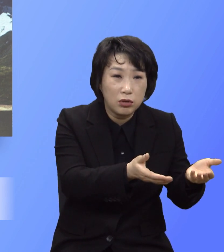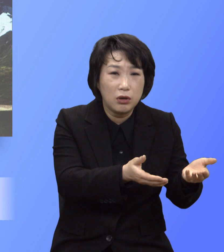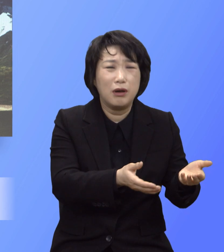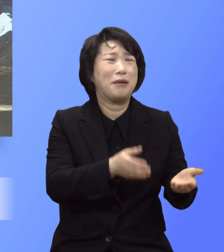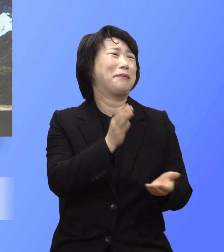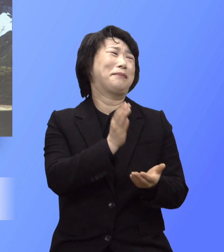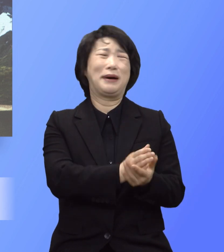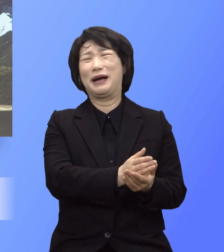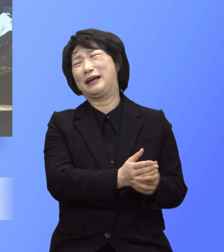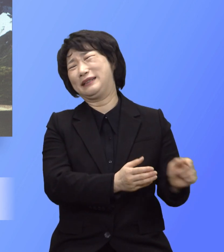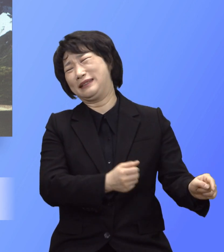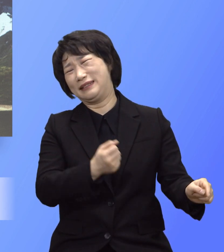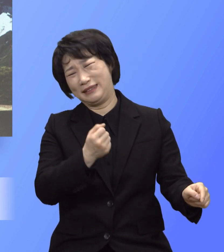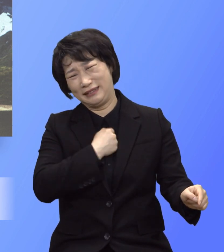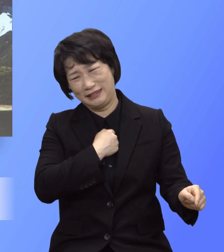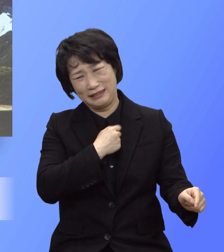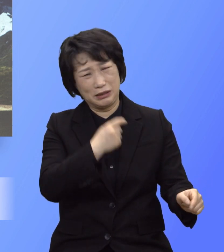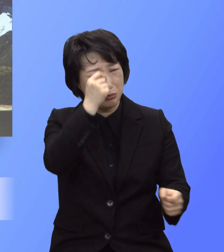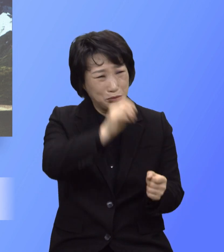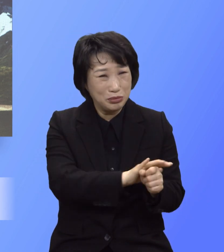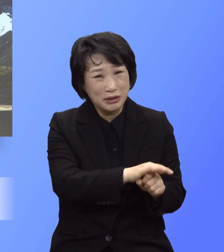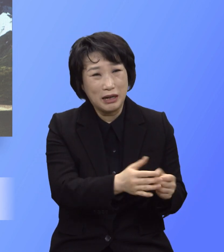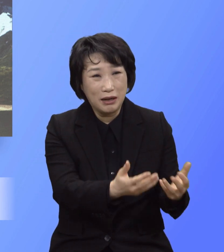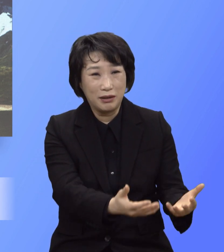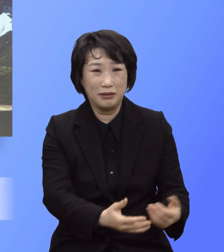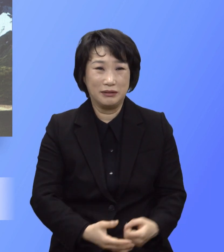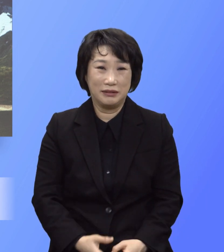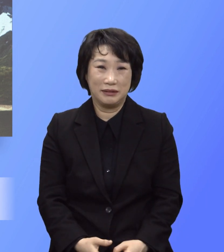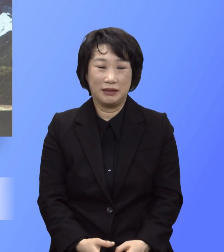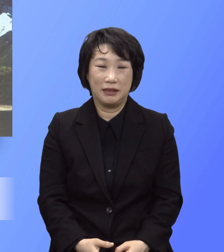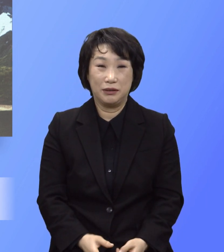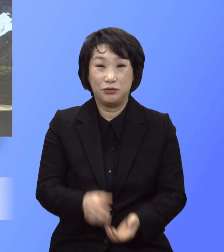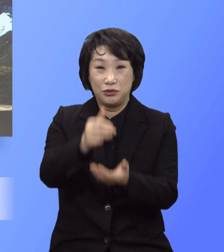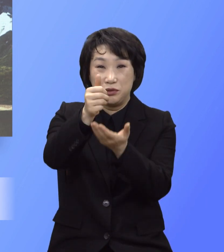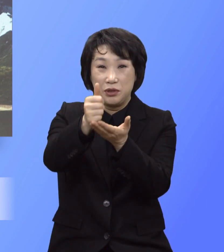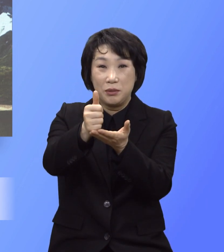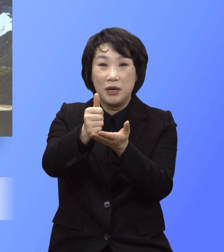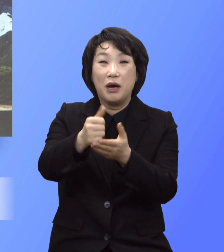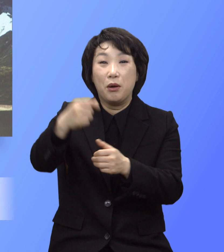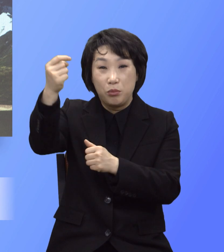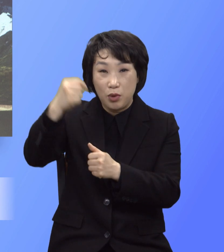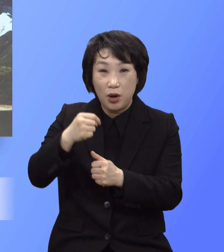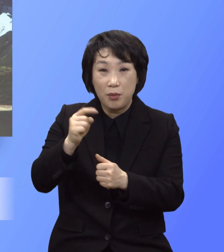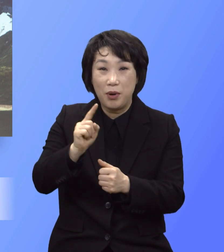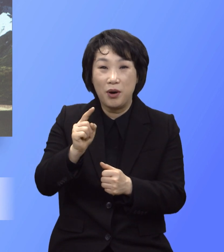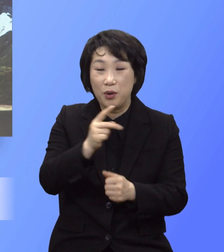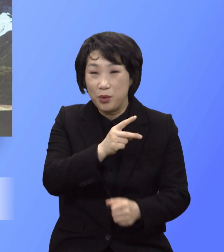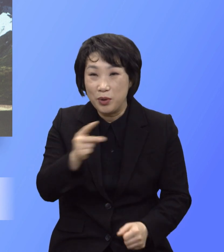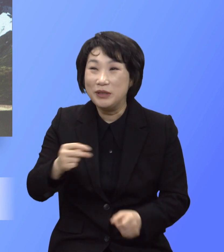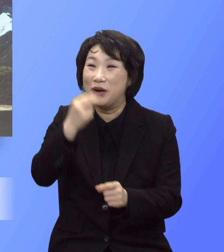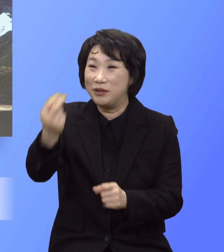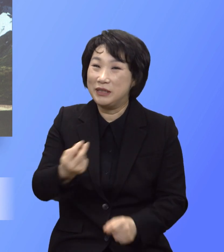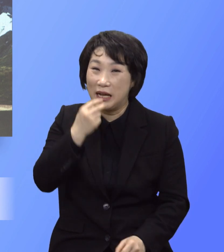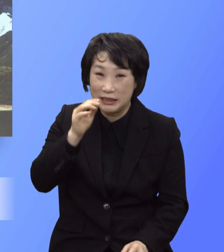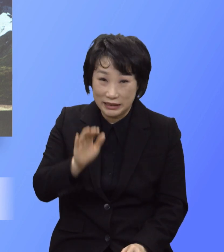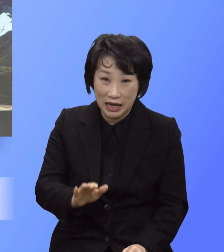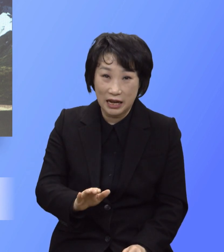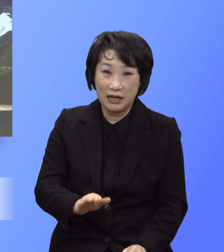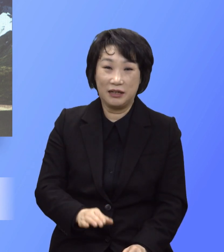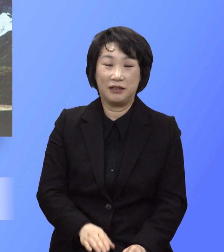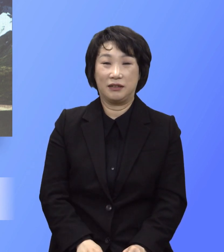자, 얼마나 안타깝고 불쌍한 사람인가. 주님은 명령이 영생이라고